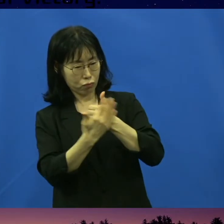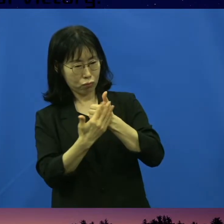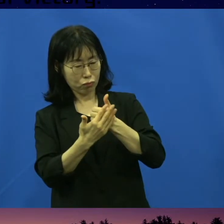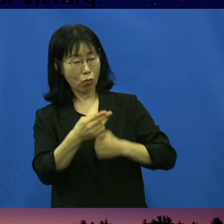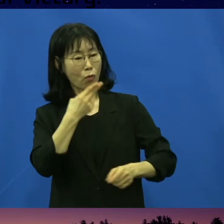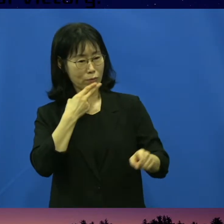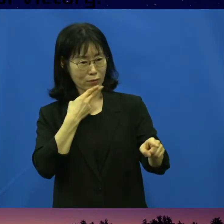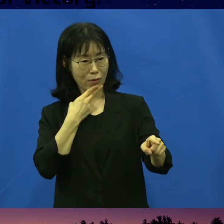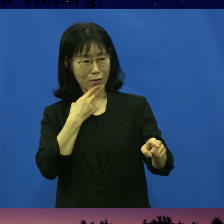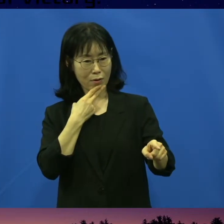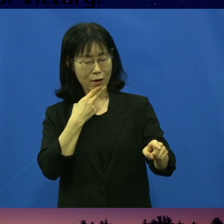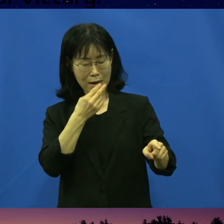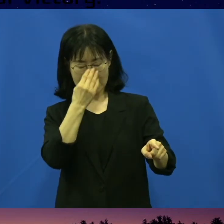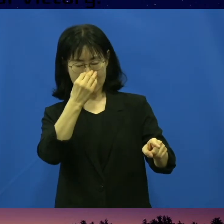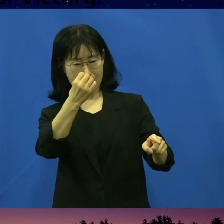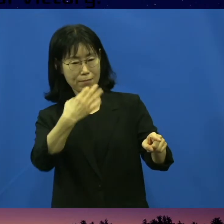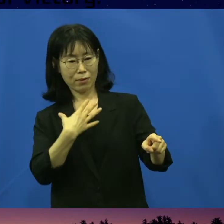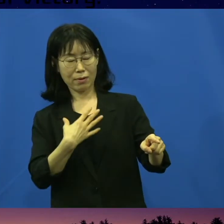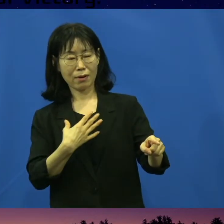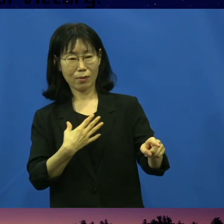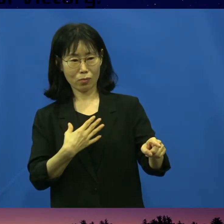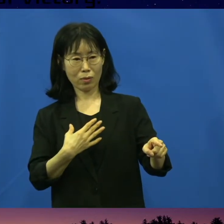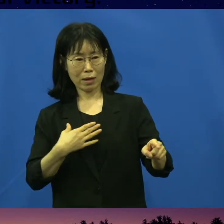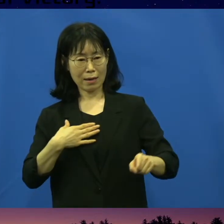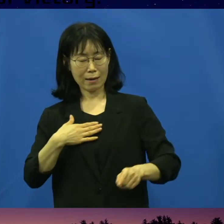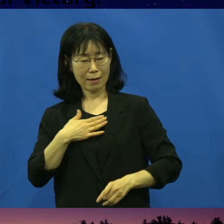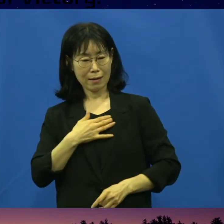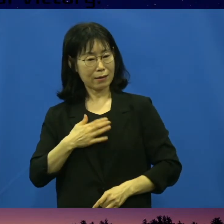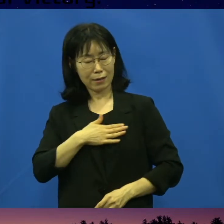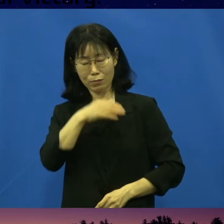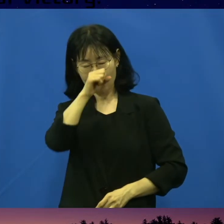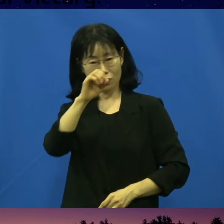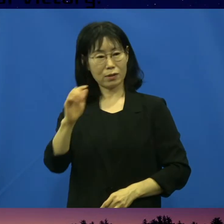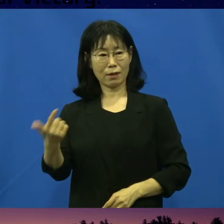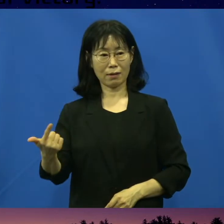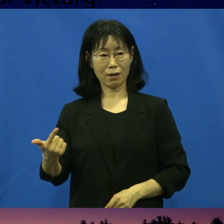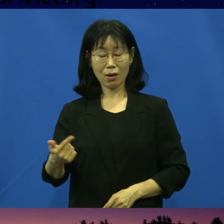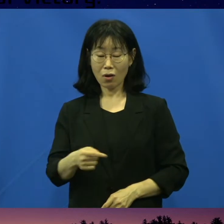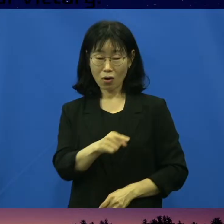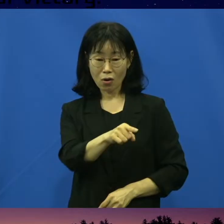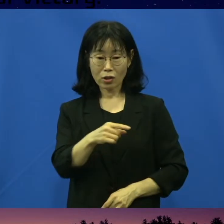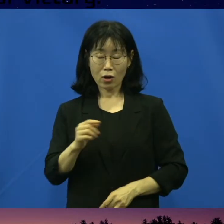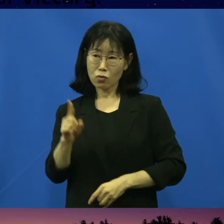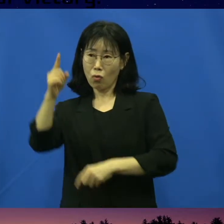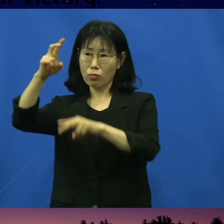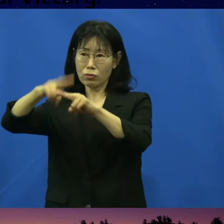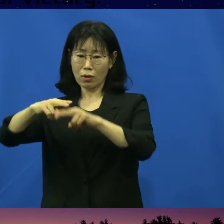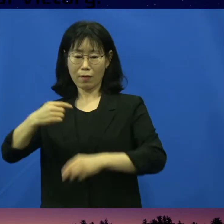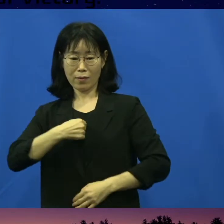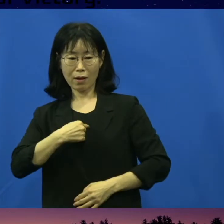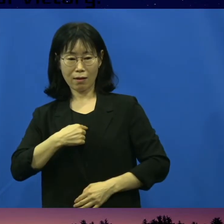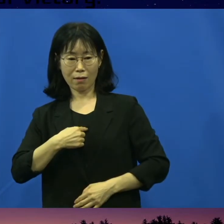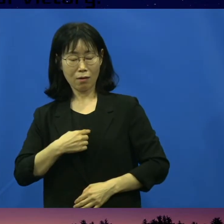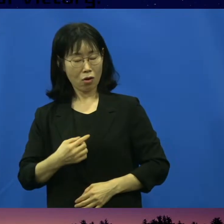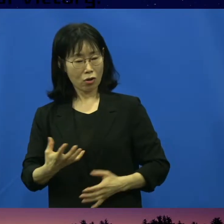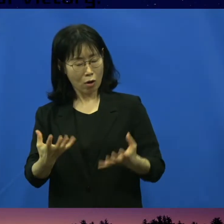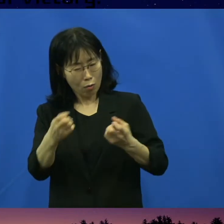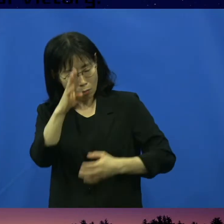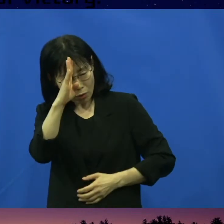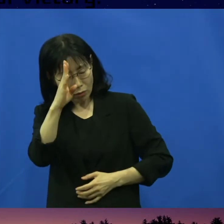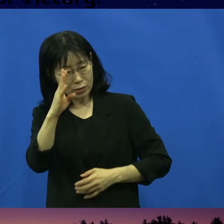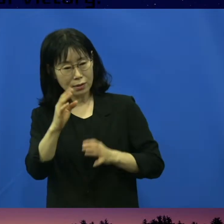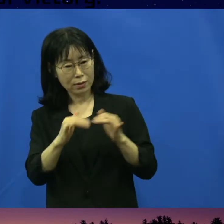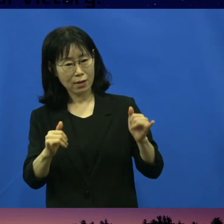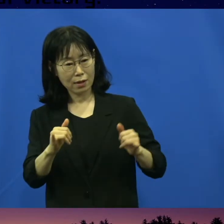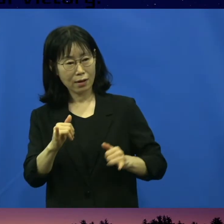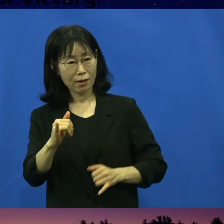그러니까 자신을 아람의 군대 장관으로 대하지 않고 나병 환자로 대하는 것 같은 거죠. 매우 불쾌한 겁니다.